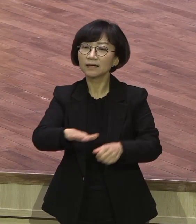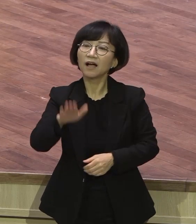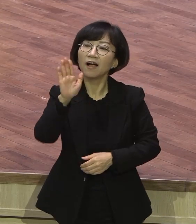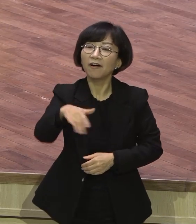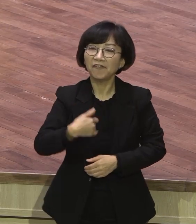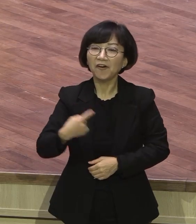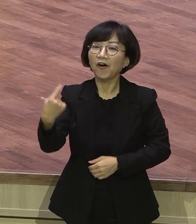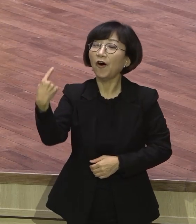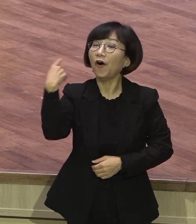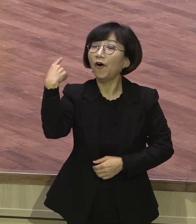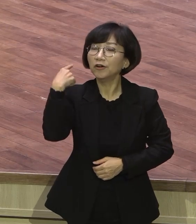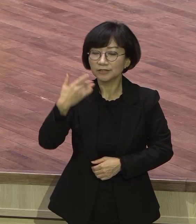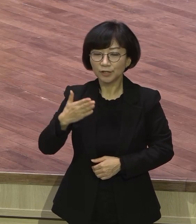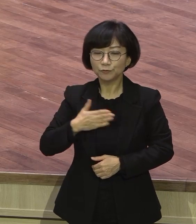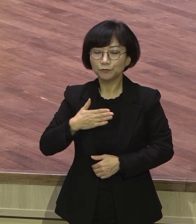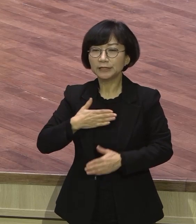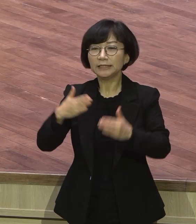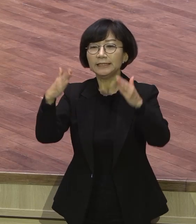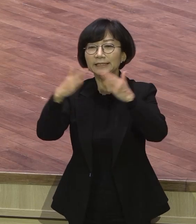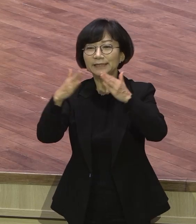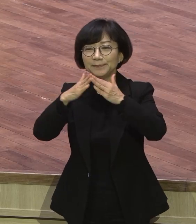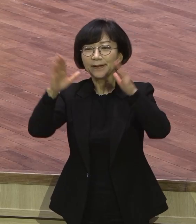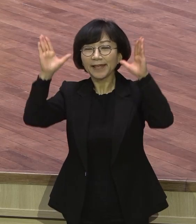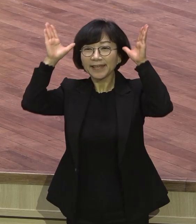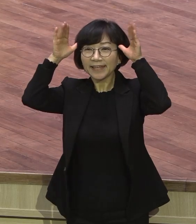우리 집에 개가 새끼를 낳았어요. 할렐루야